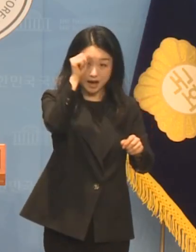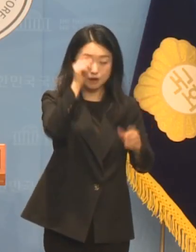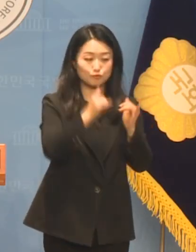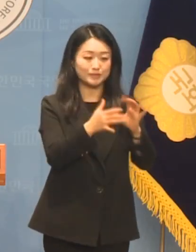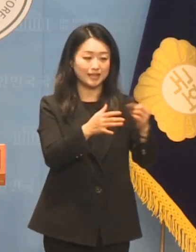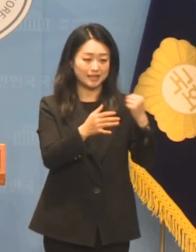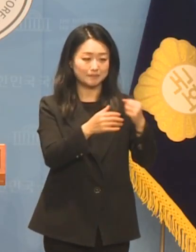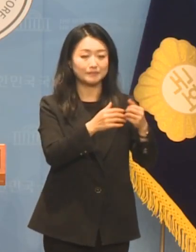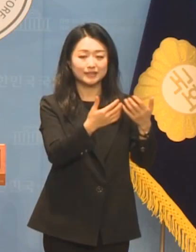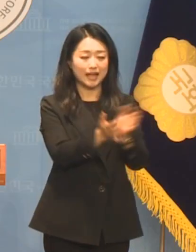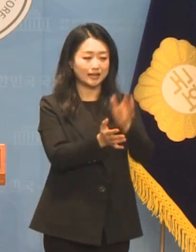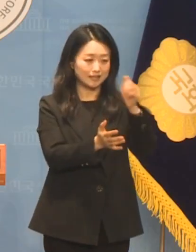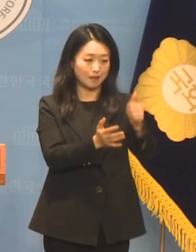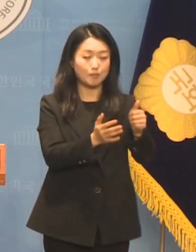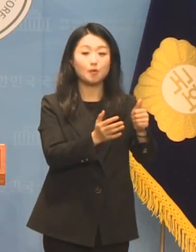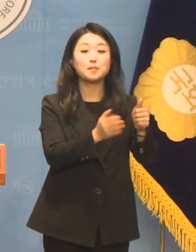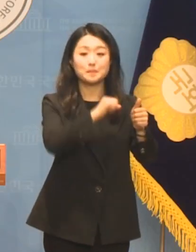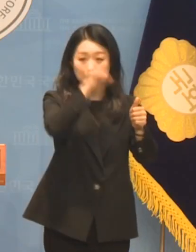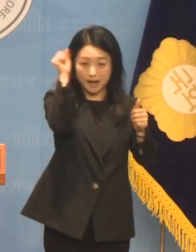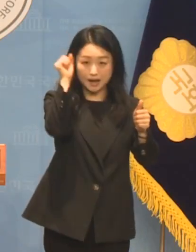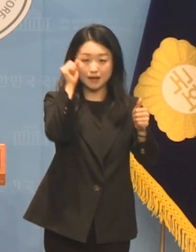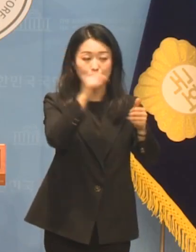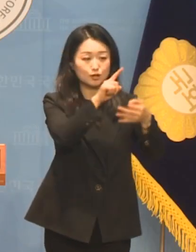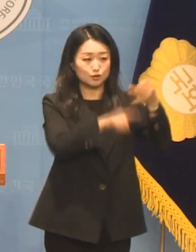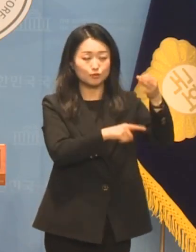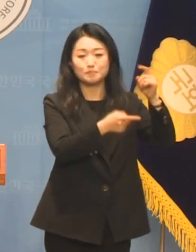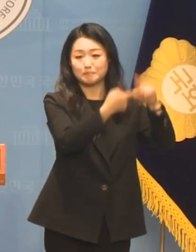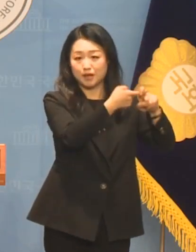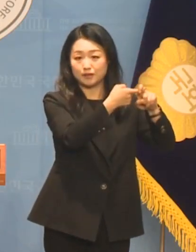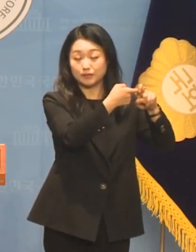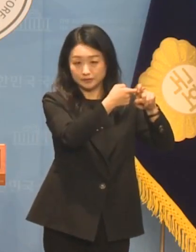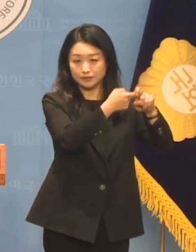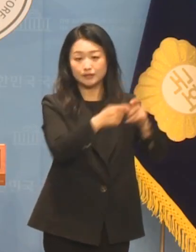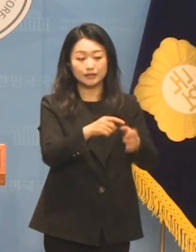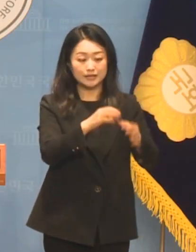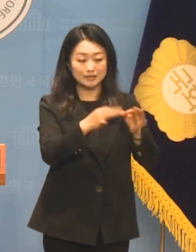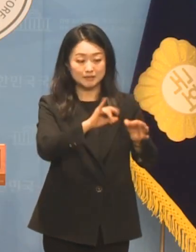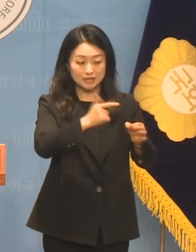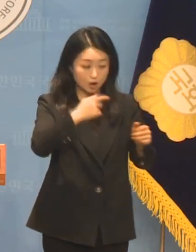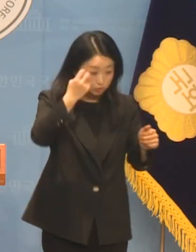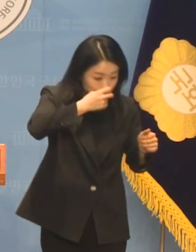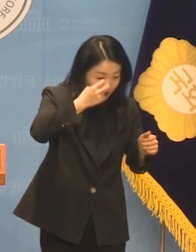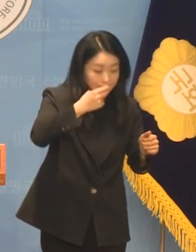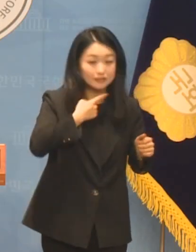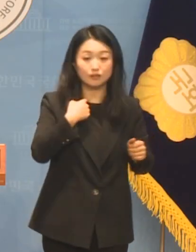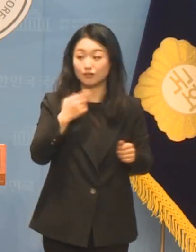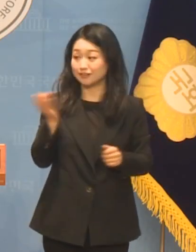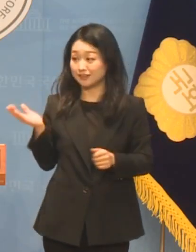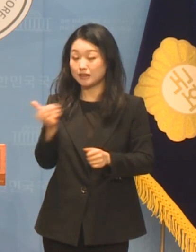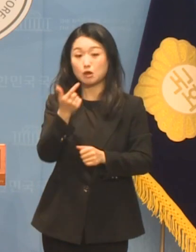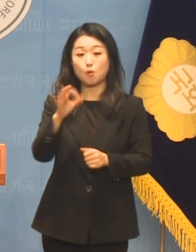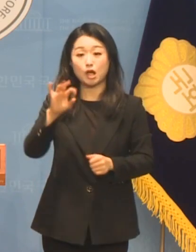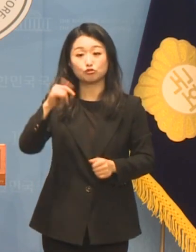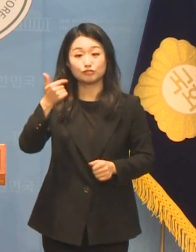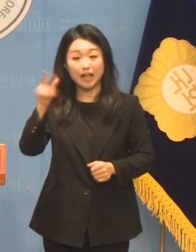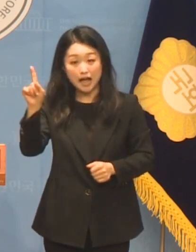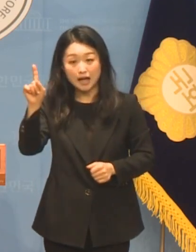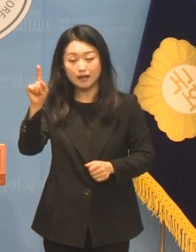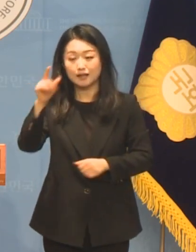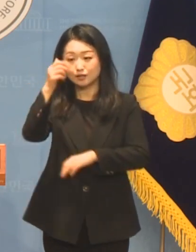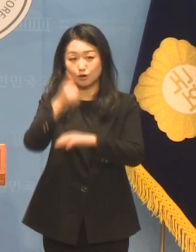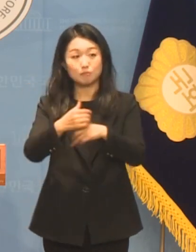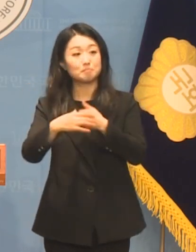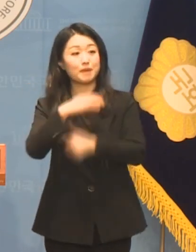당대표까지 역임했습니다. 반면 김기현의 토착 비리를 정당하게 수사한 황운하는 정치검찰의 표적이